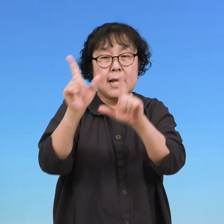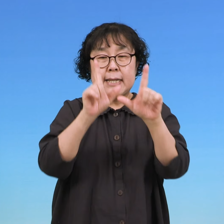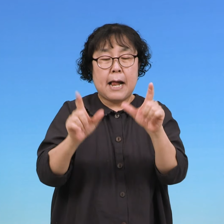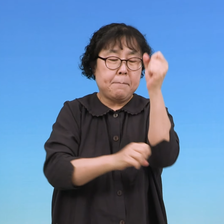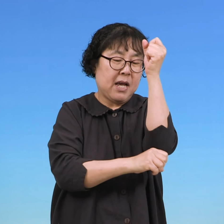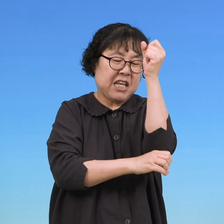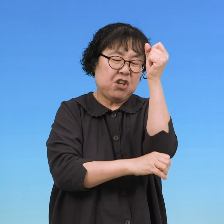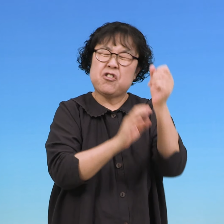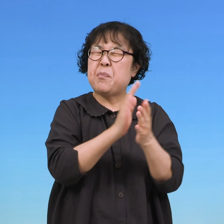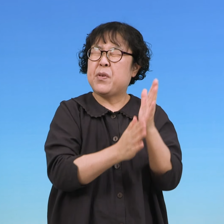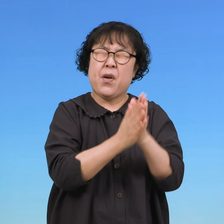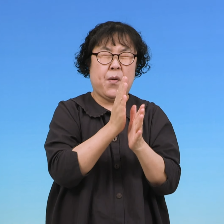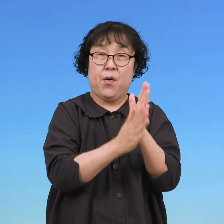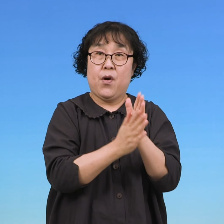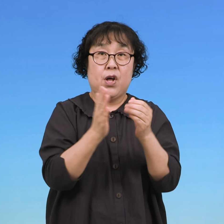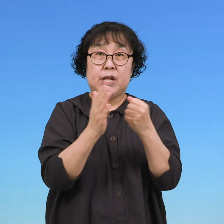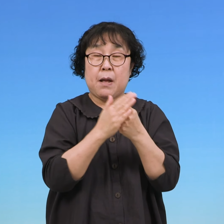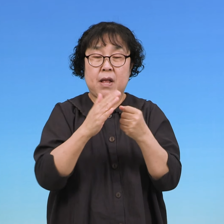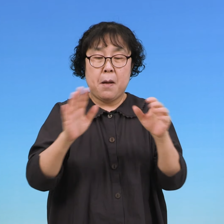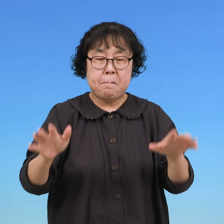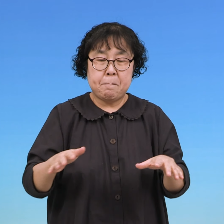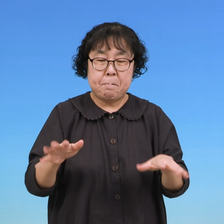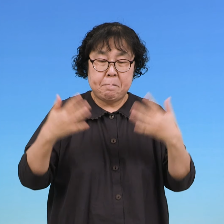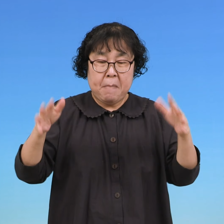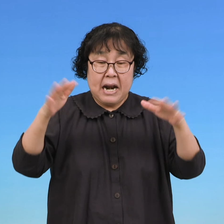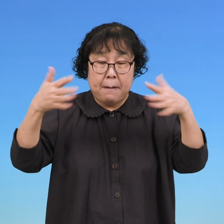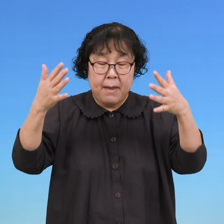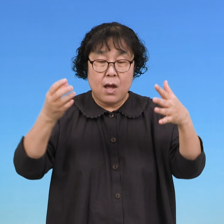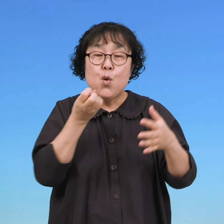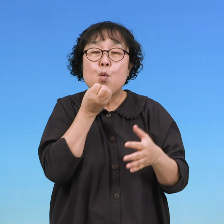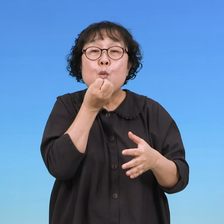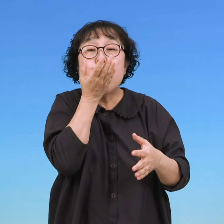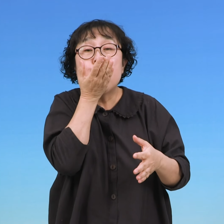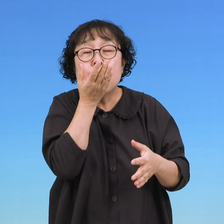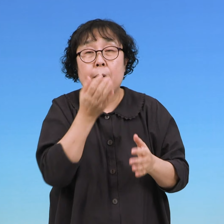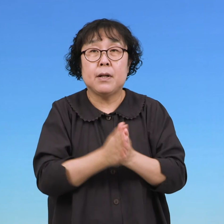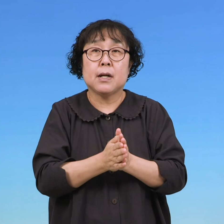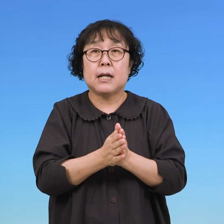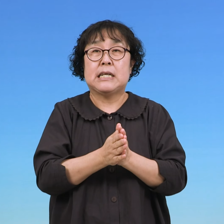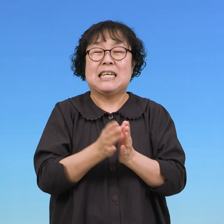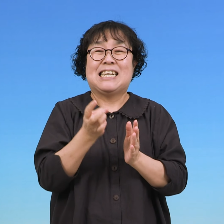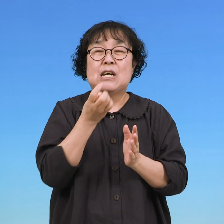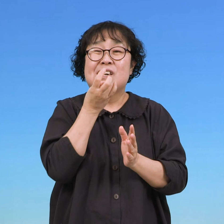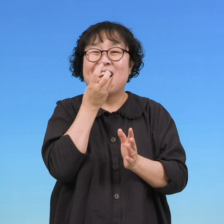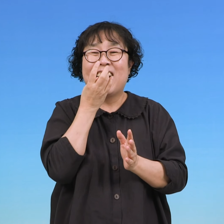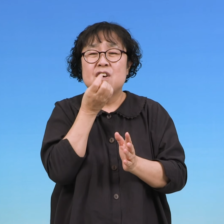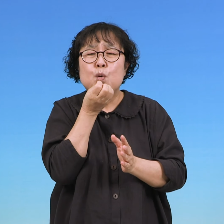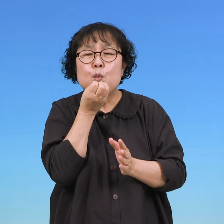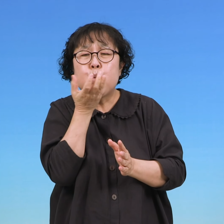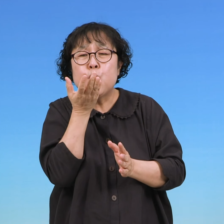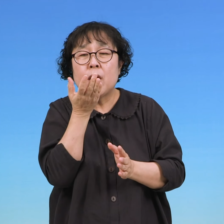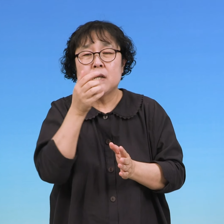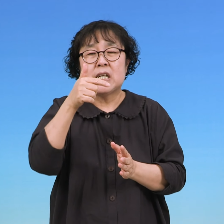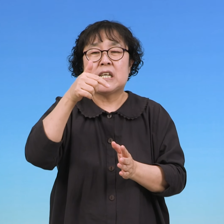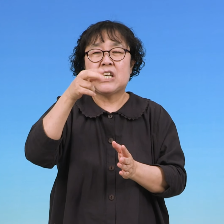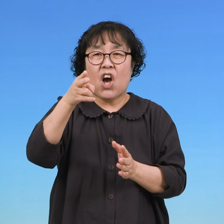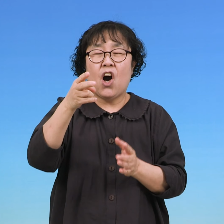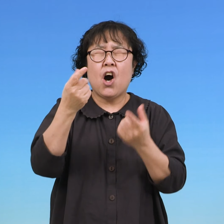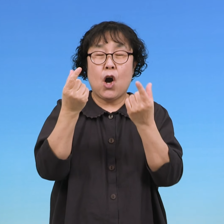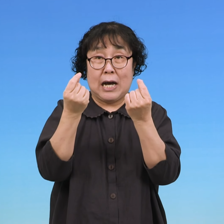없어요 그래서 이거 뭐 딱 시편 1편에 나오는 그 바람에 나는 겨와 같은 인생 여러분 바람에 흔들리는